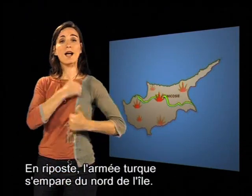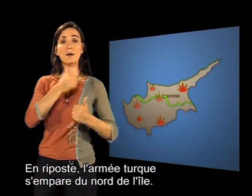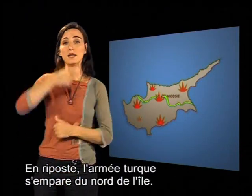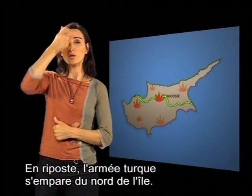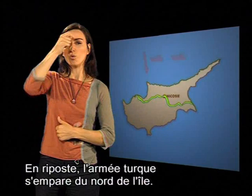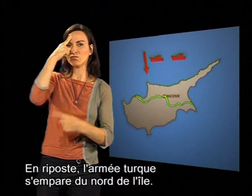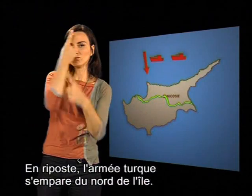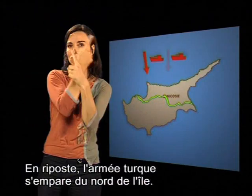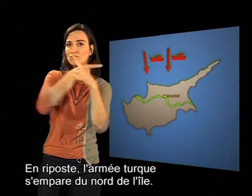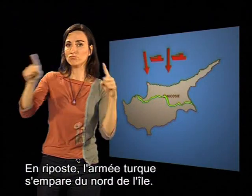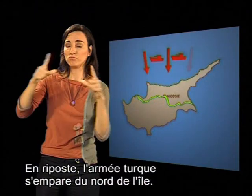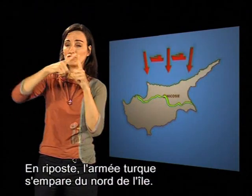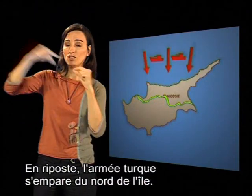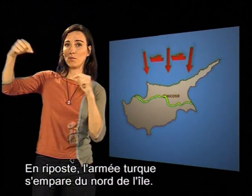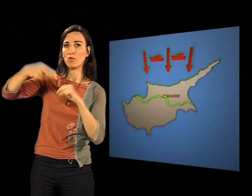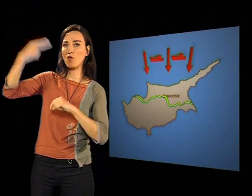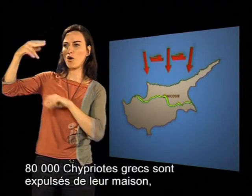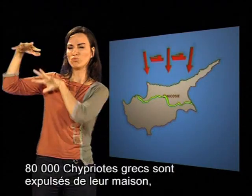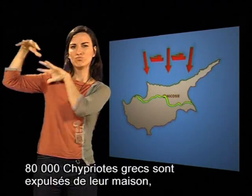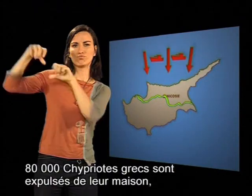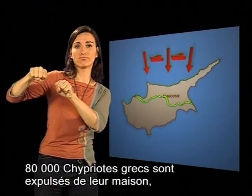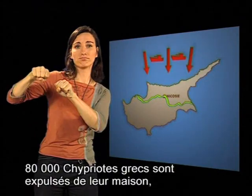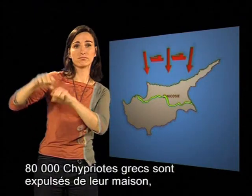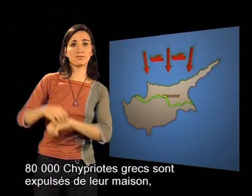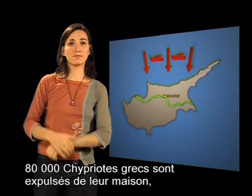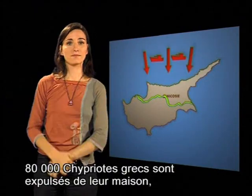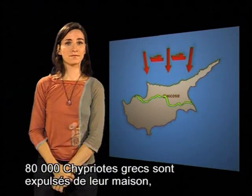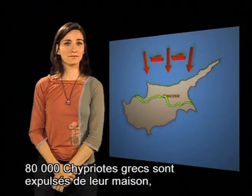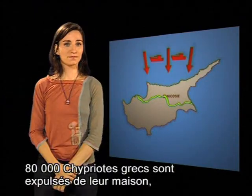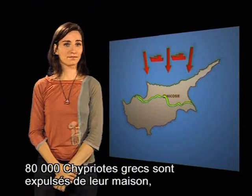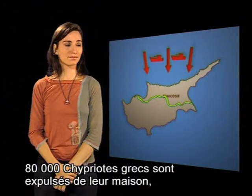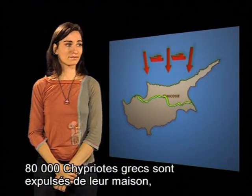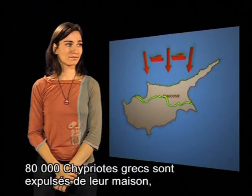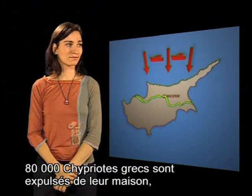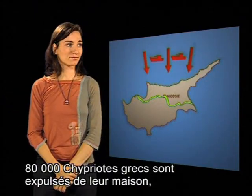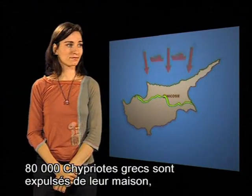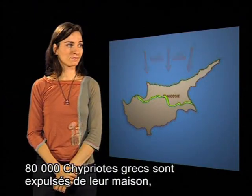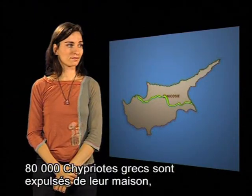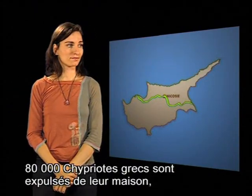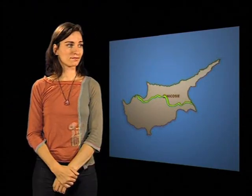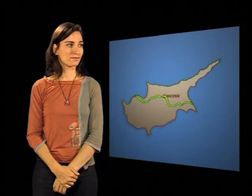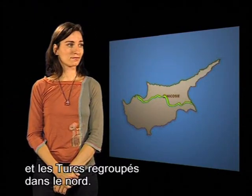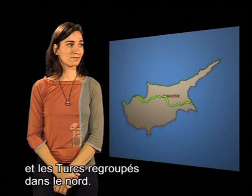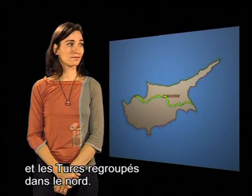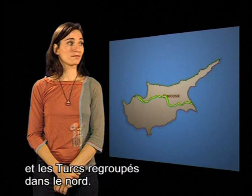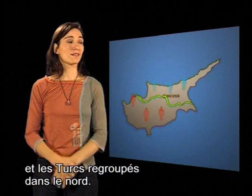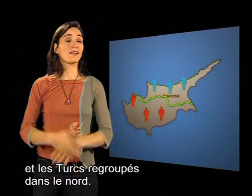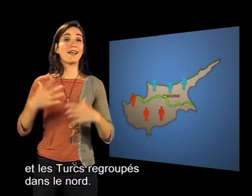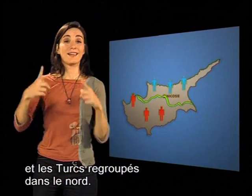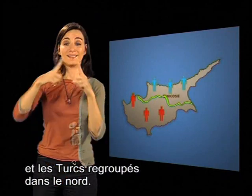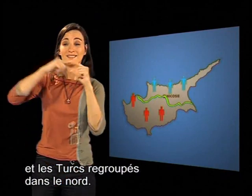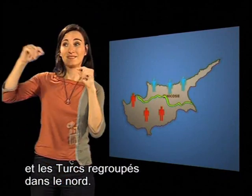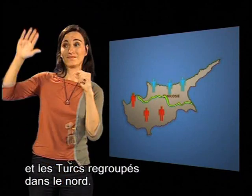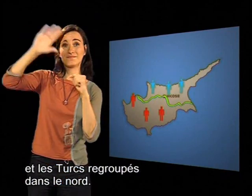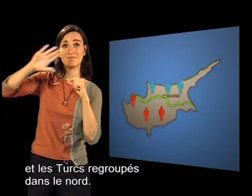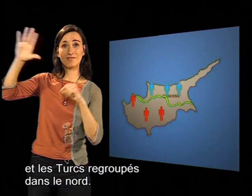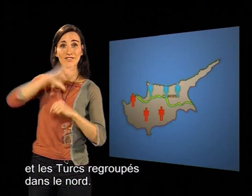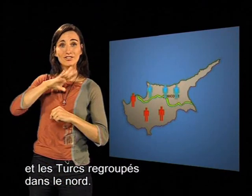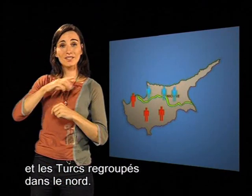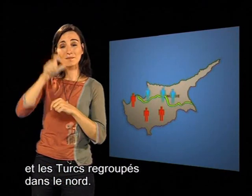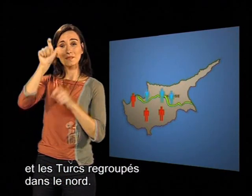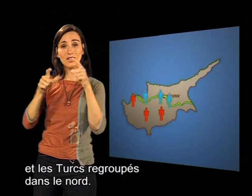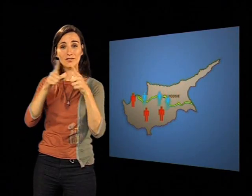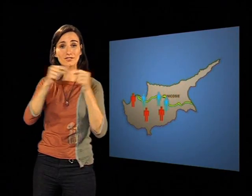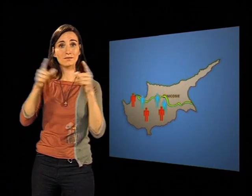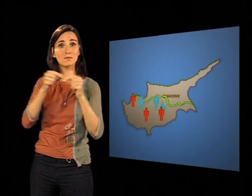turque s'empare du nord de l'île. 80 000 chypriotes grecs sont alors expulsés de leur maison et les Turcs regroupés dans le nord.